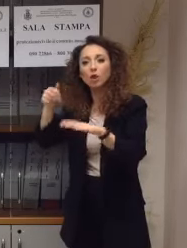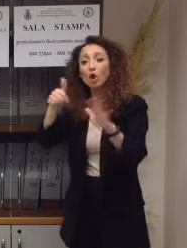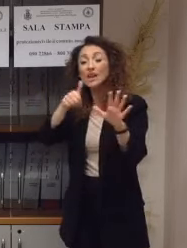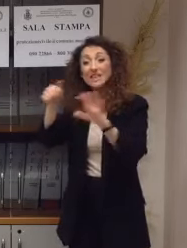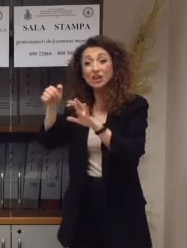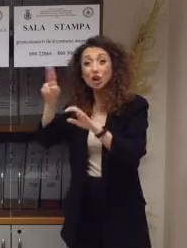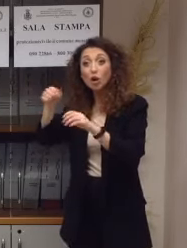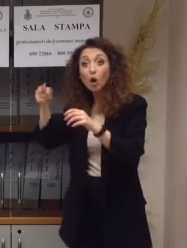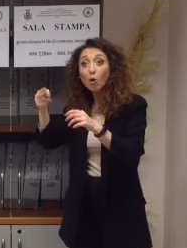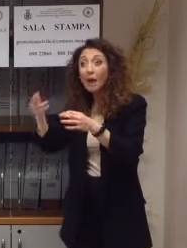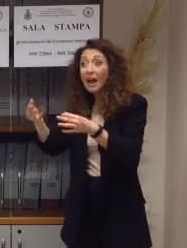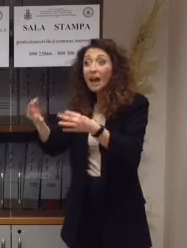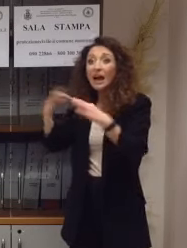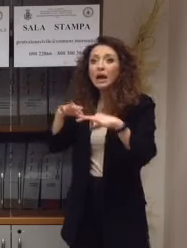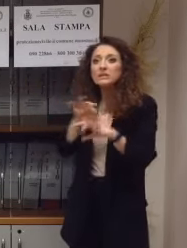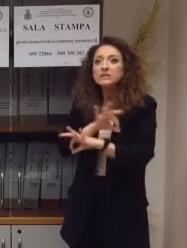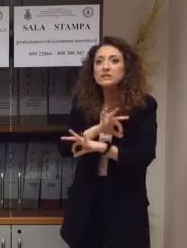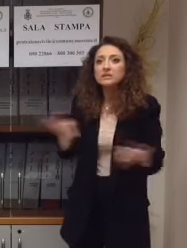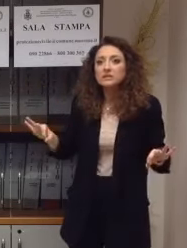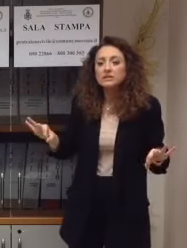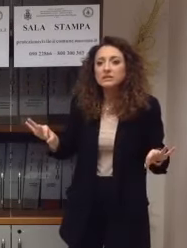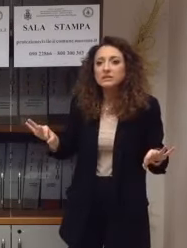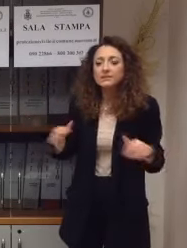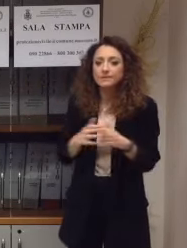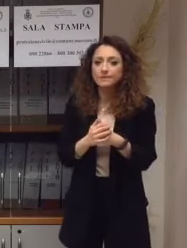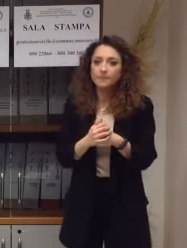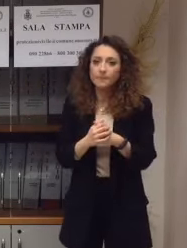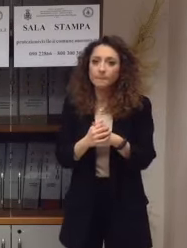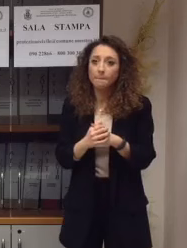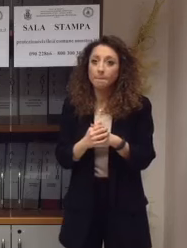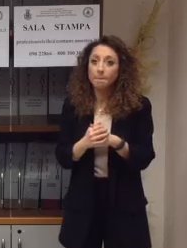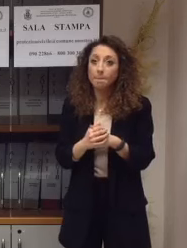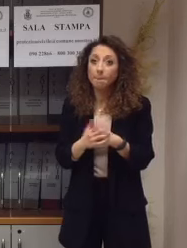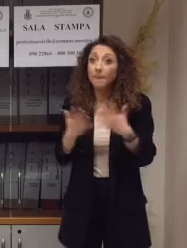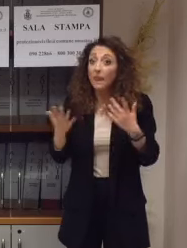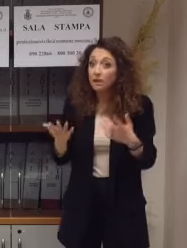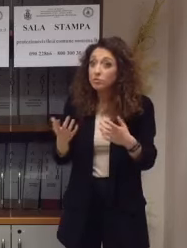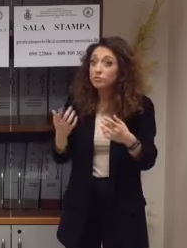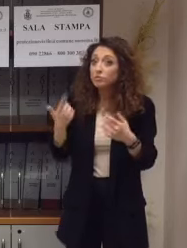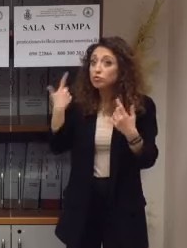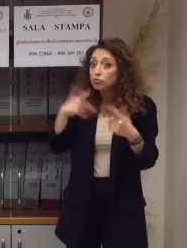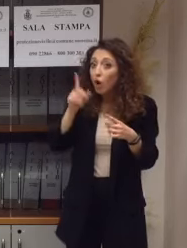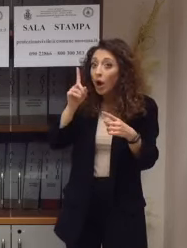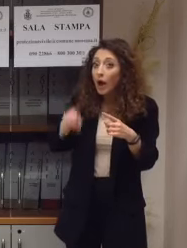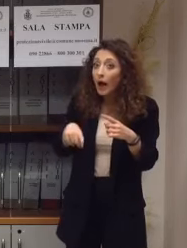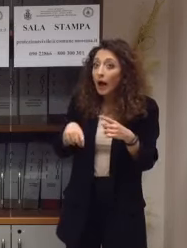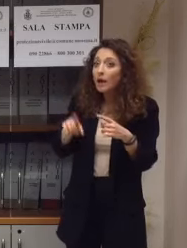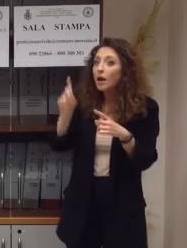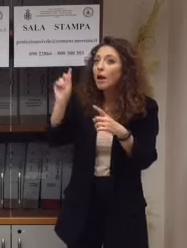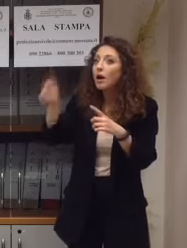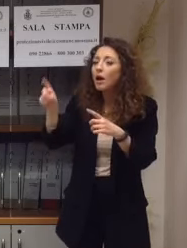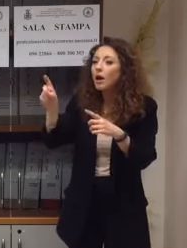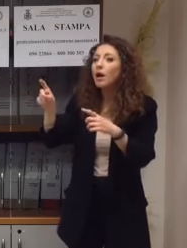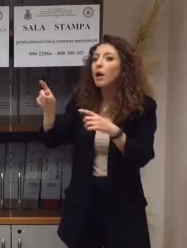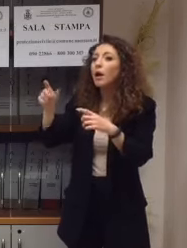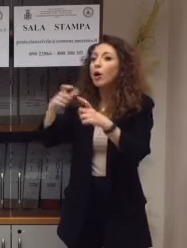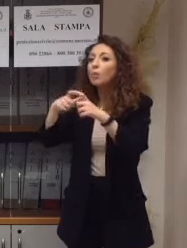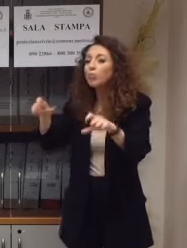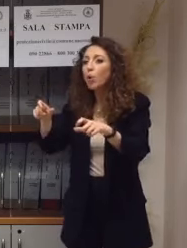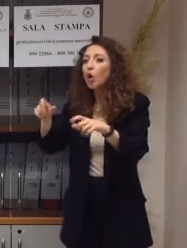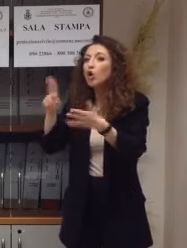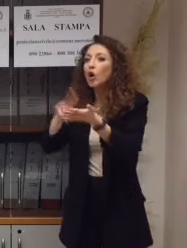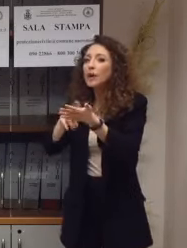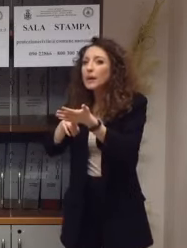neanche arriva. Apprendo anche che, avendo richiesto il buono INPS, non posso accedere ai vostri buoni spesa con la